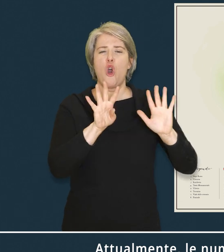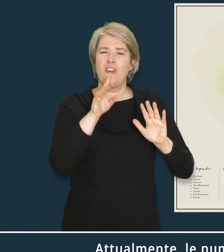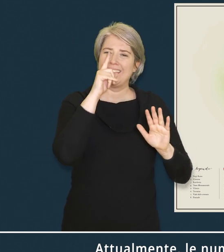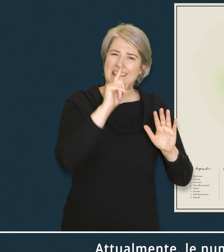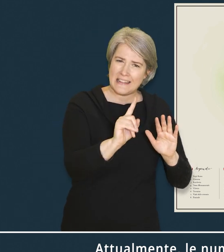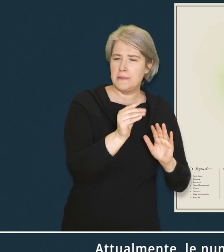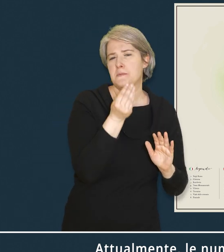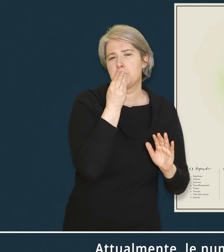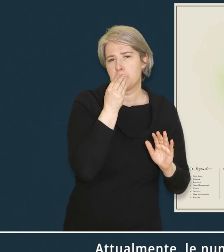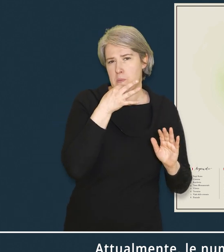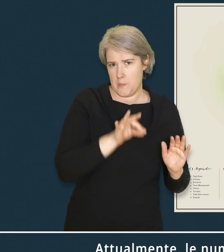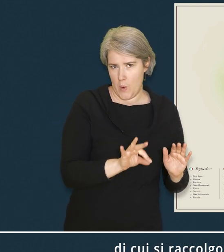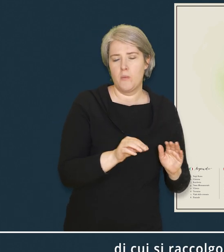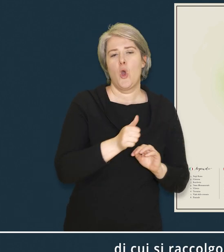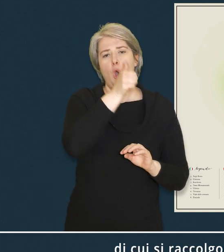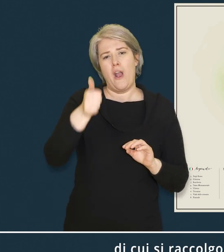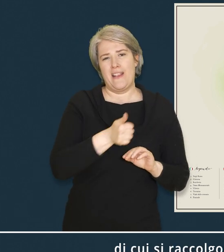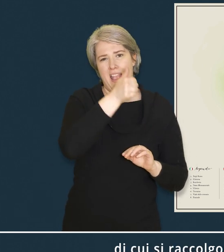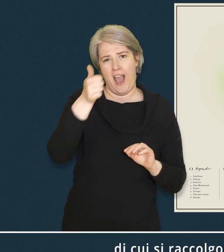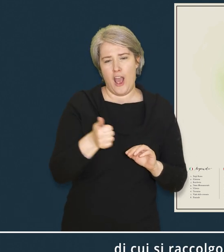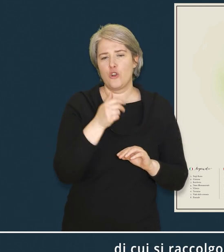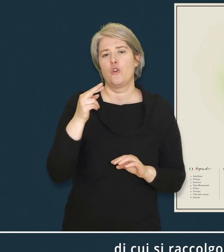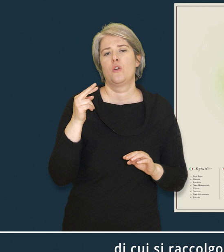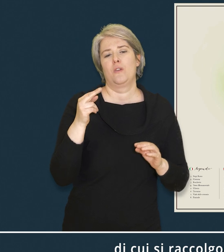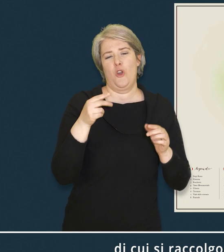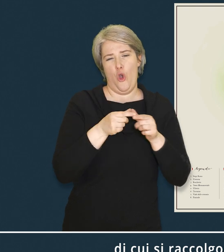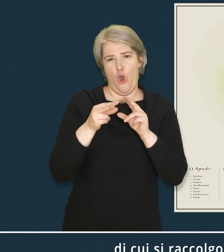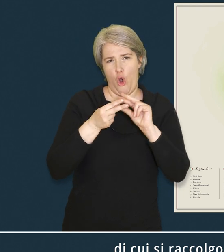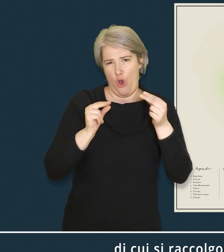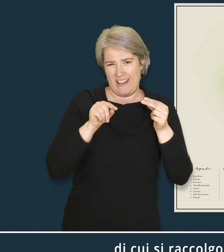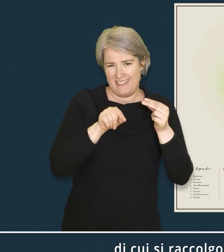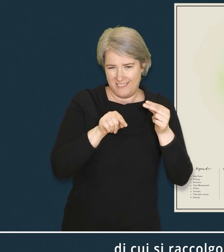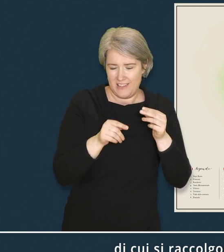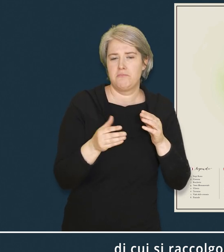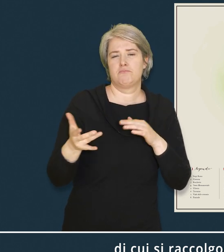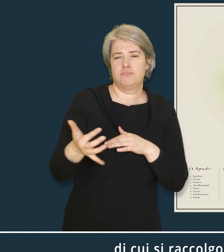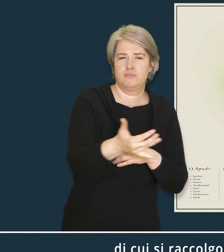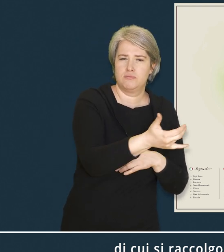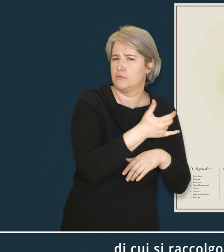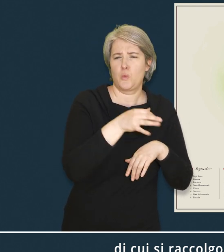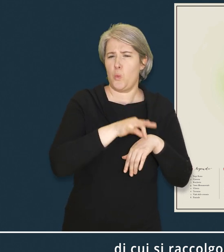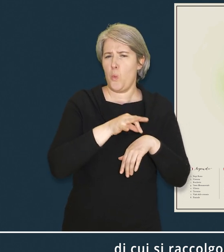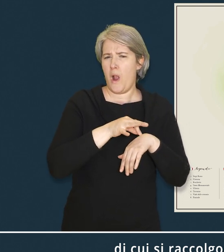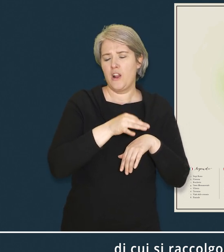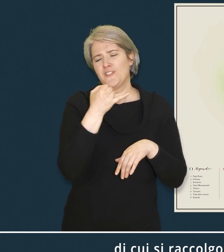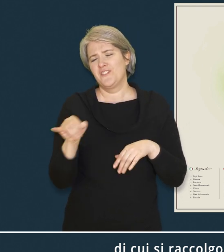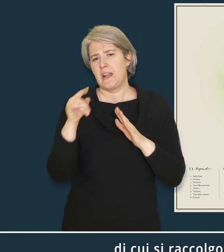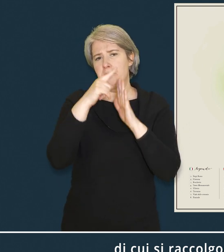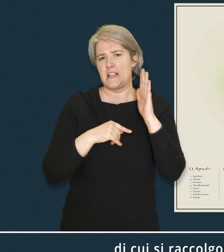9 varietà da tavola, di cui si raccolgono i frutti ogni anno, verso la fine del mese di